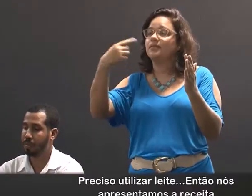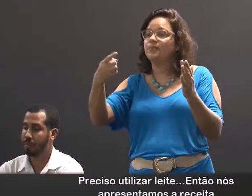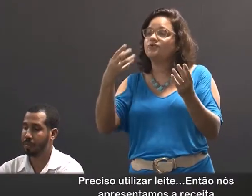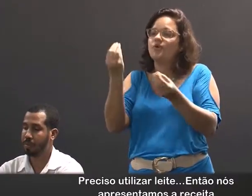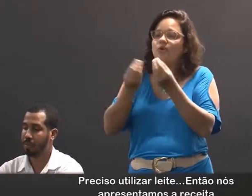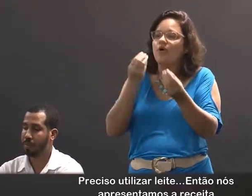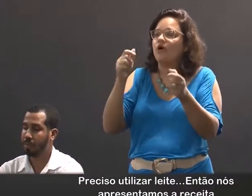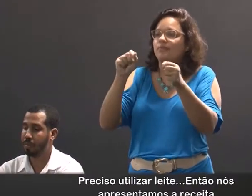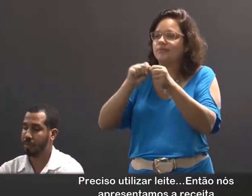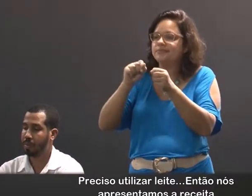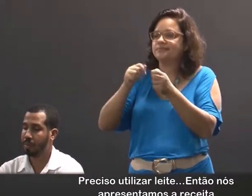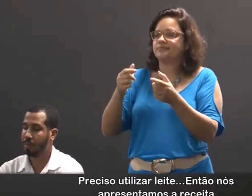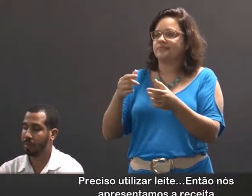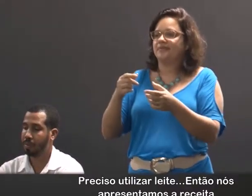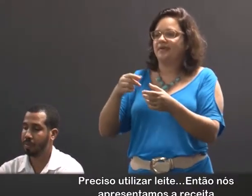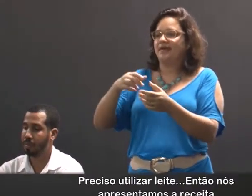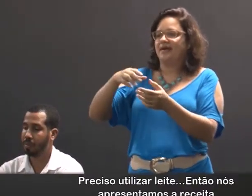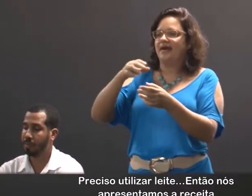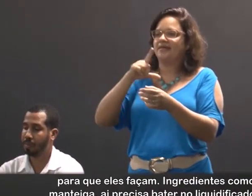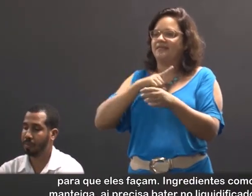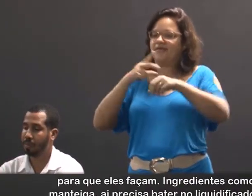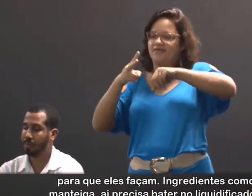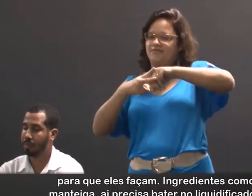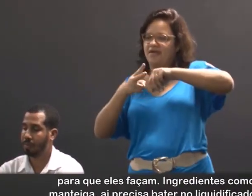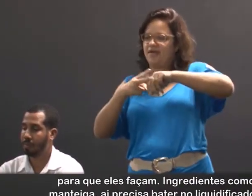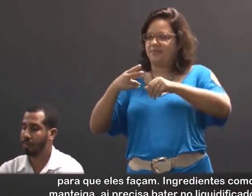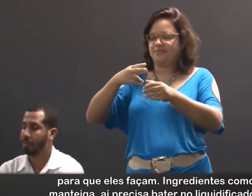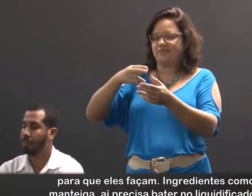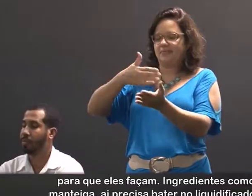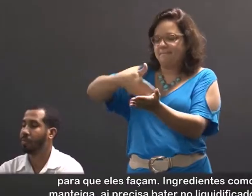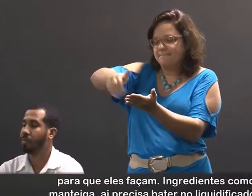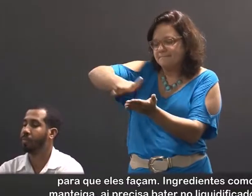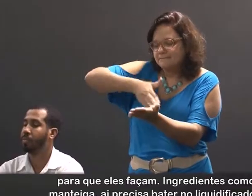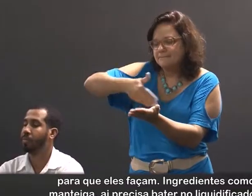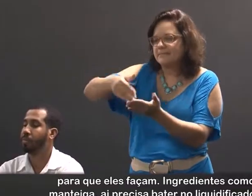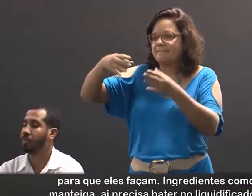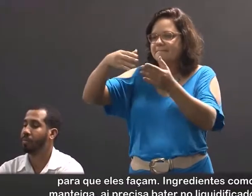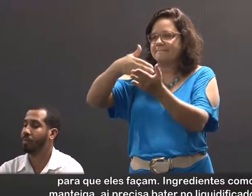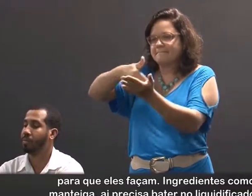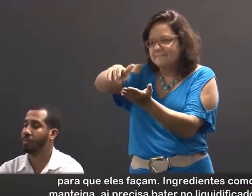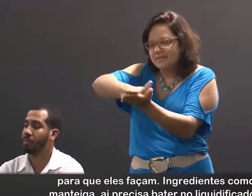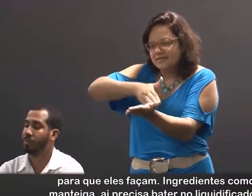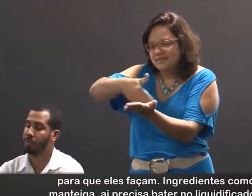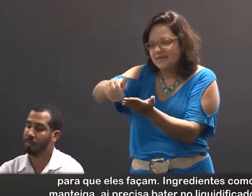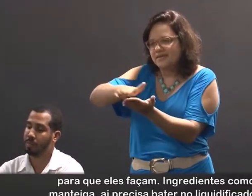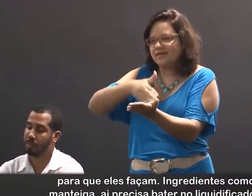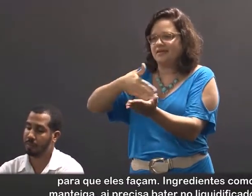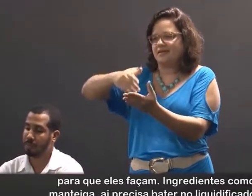Então, nós apresentamos a receita para que eles façam a manteiga.